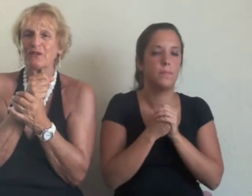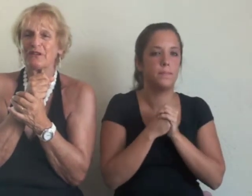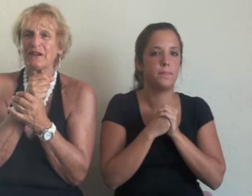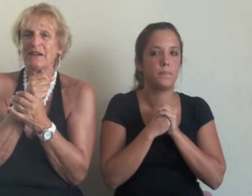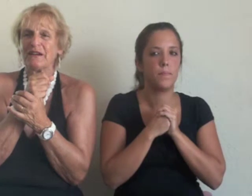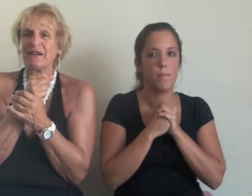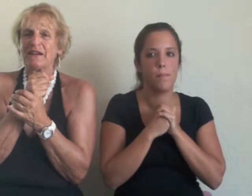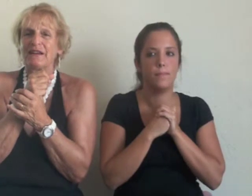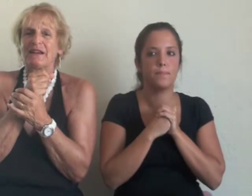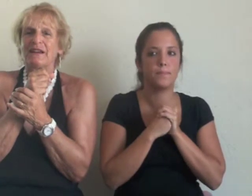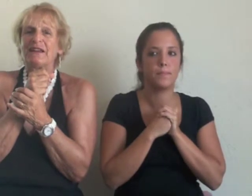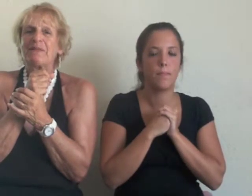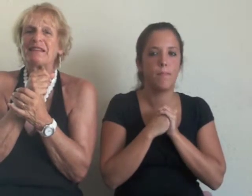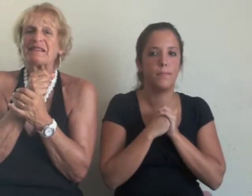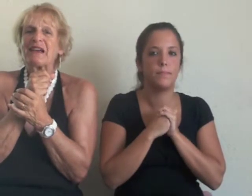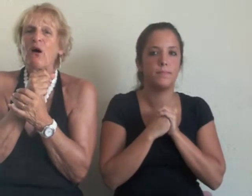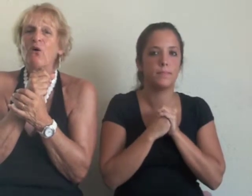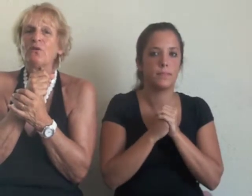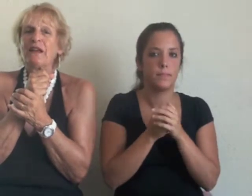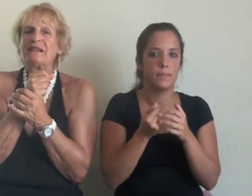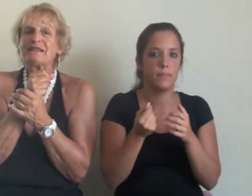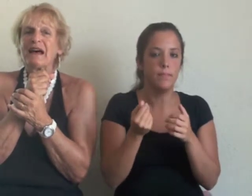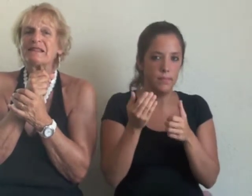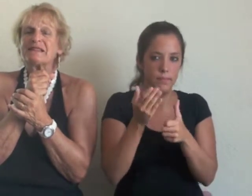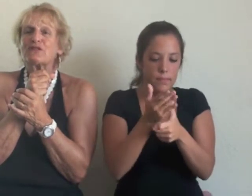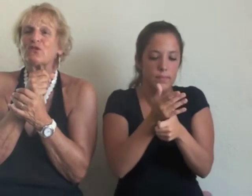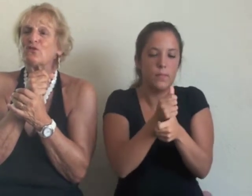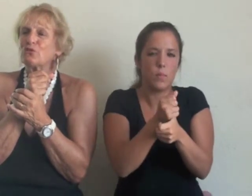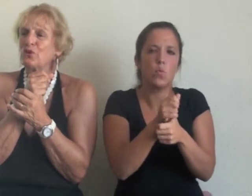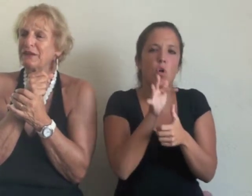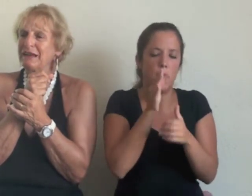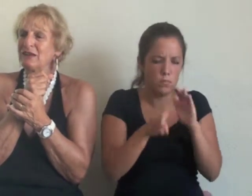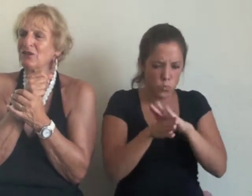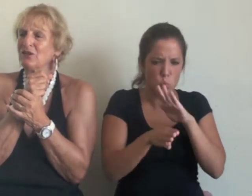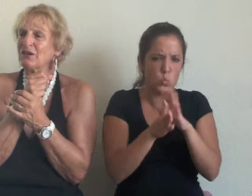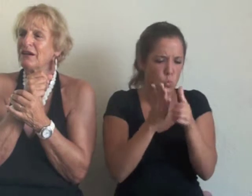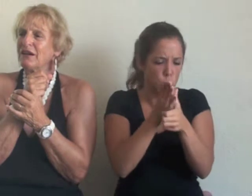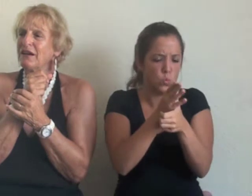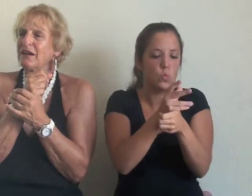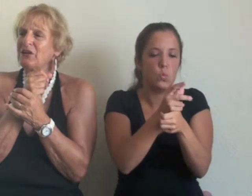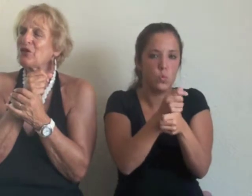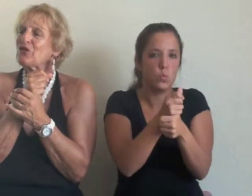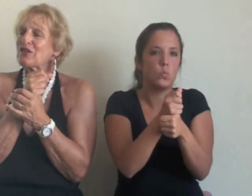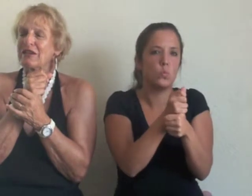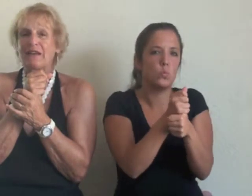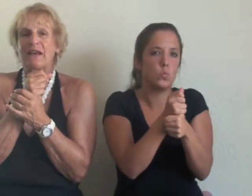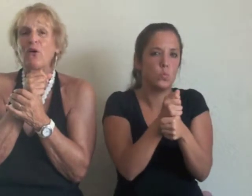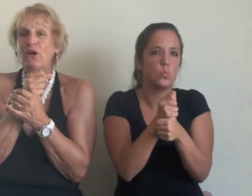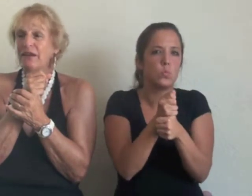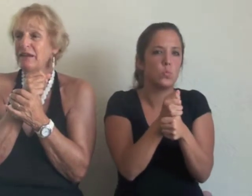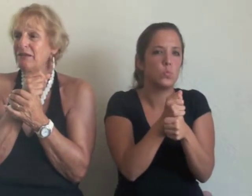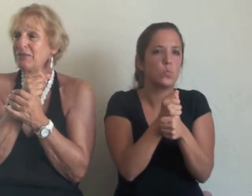mucho. Y mientras que aún estás con tu dedo, los